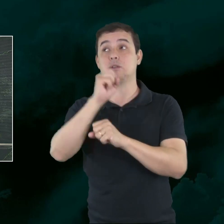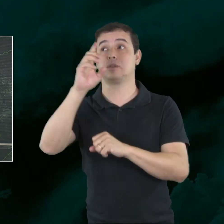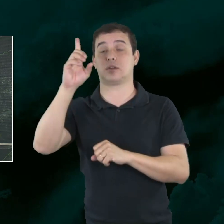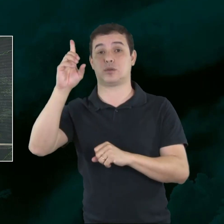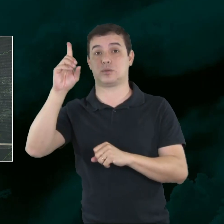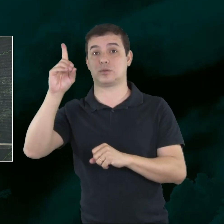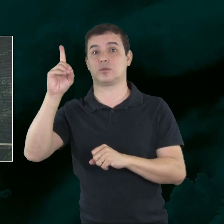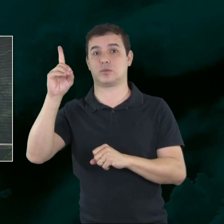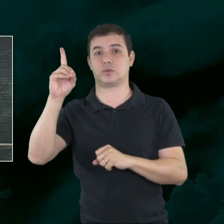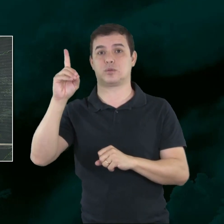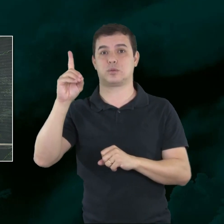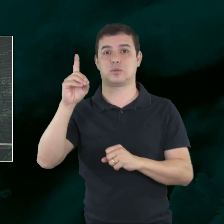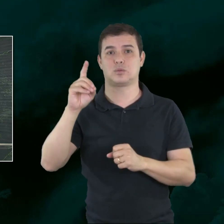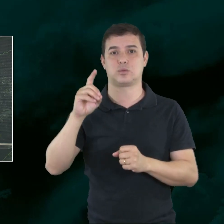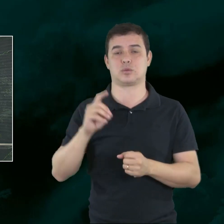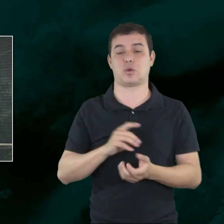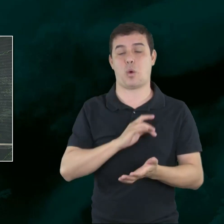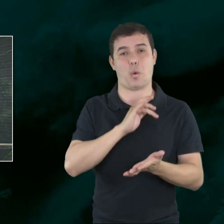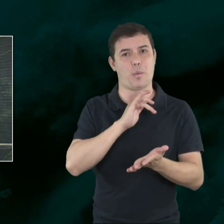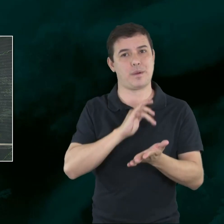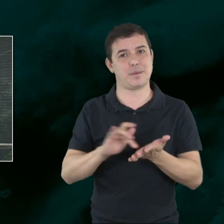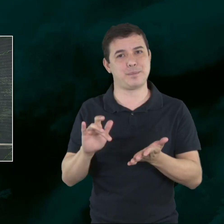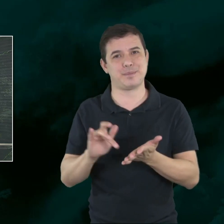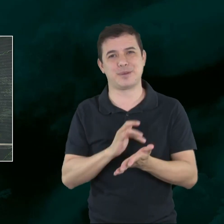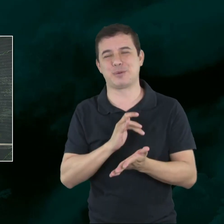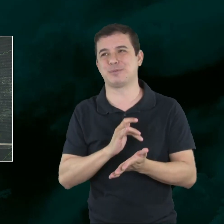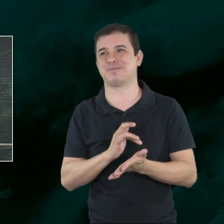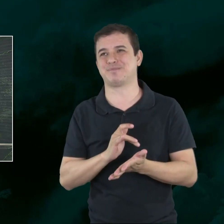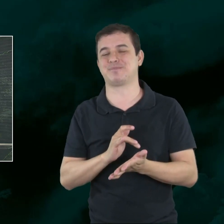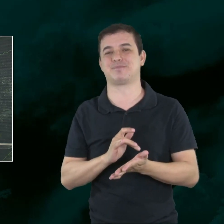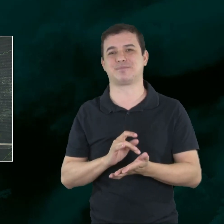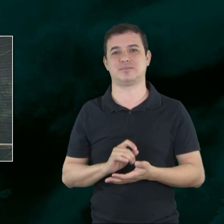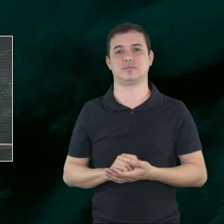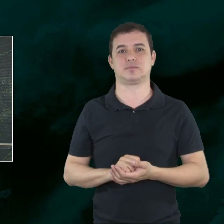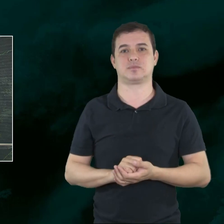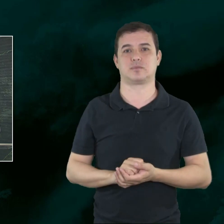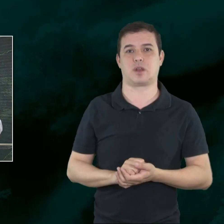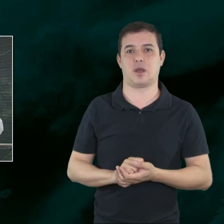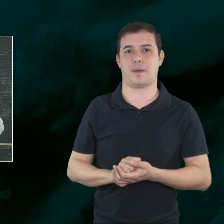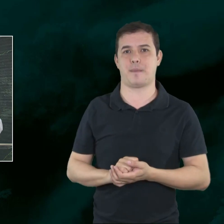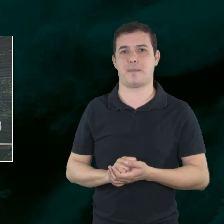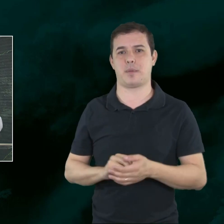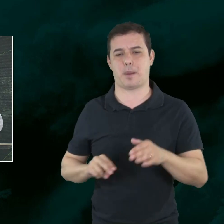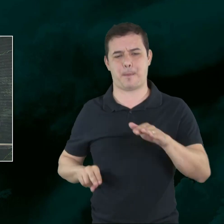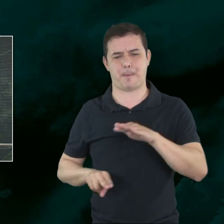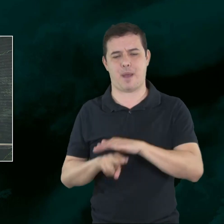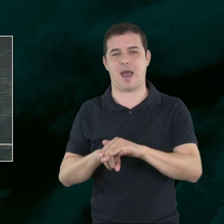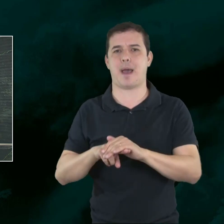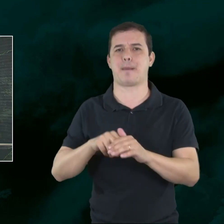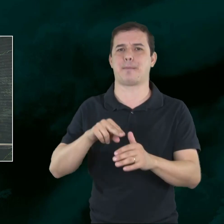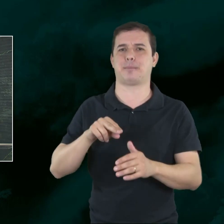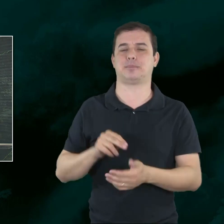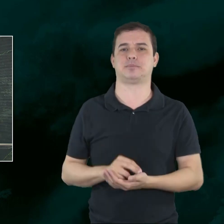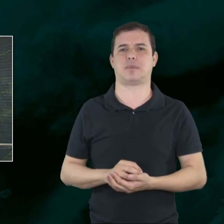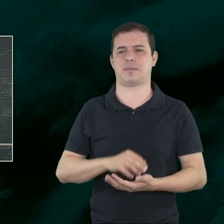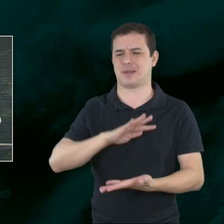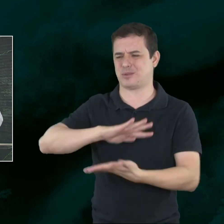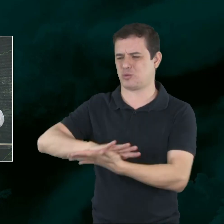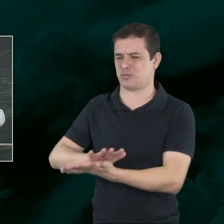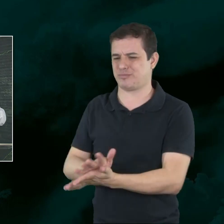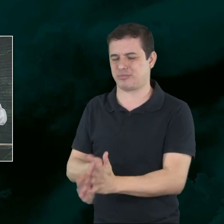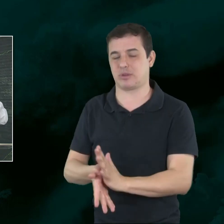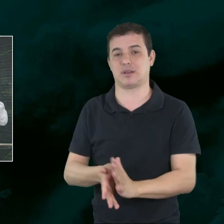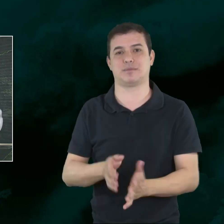colocados debaixo dos pés do Filho, debaixo dos pés de Cristo. Então, esse desejo de Satanás